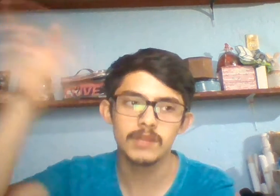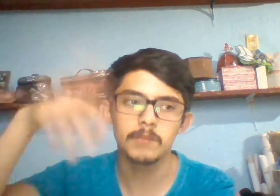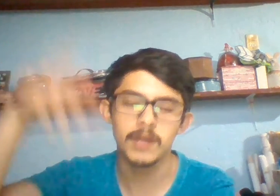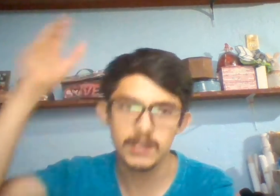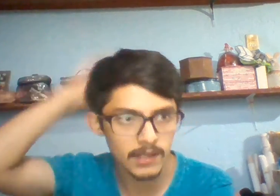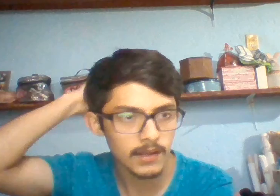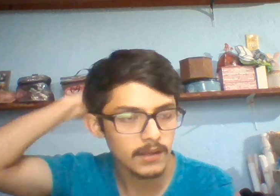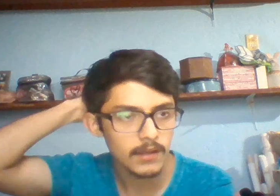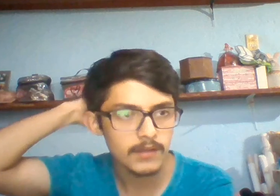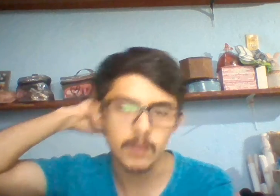apaga ya bueno,